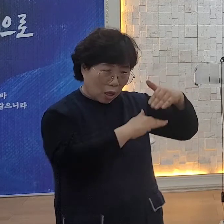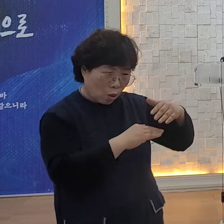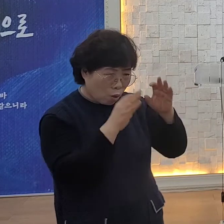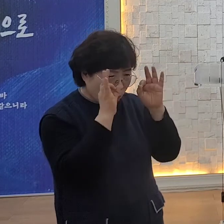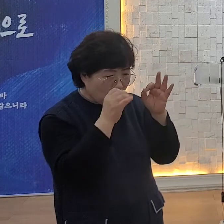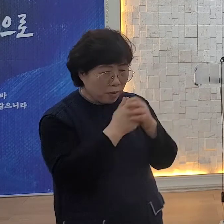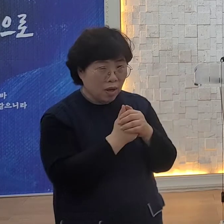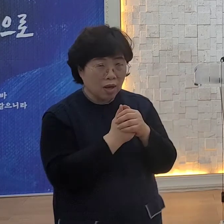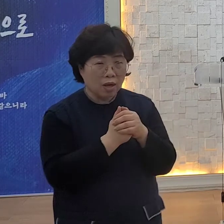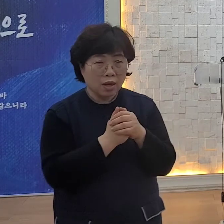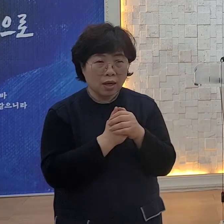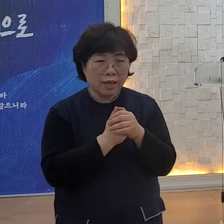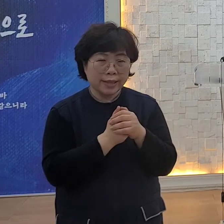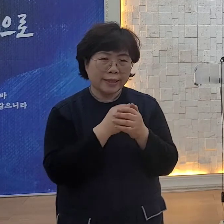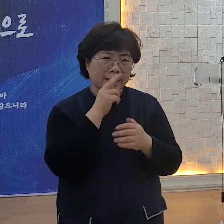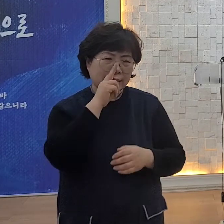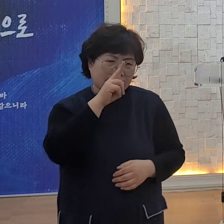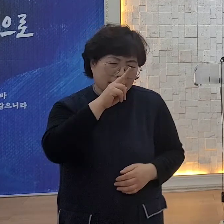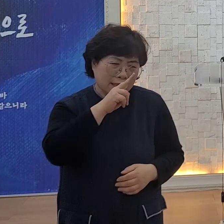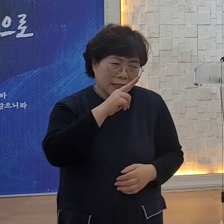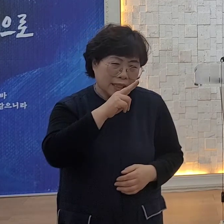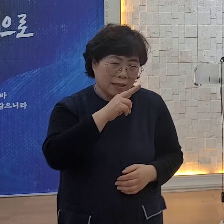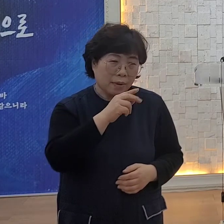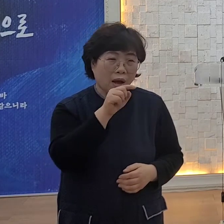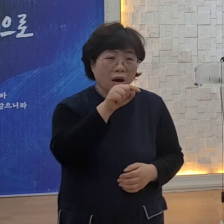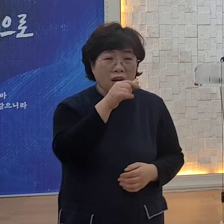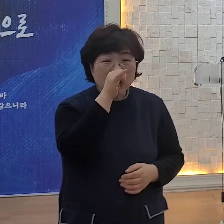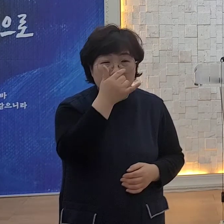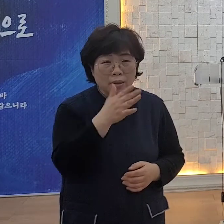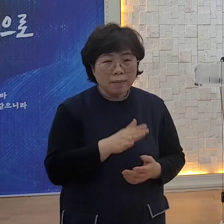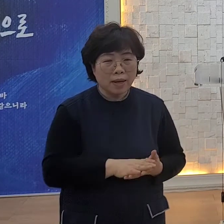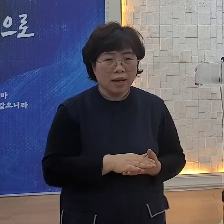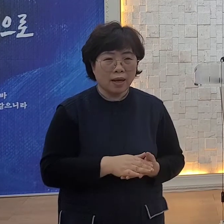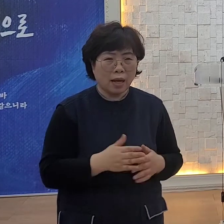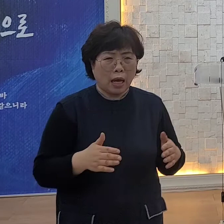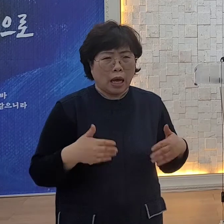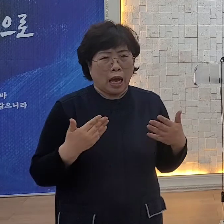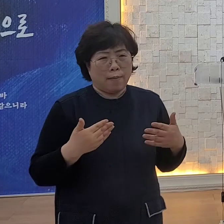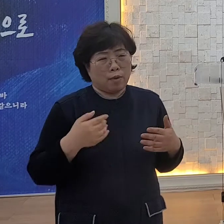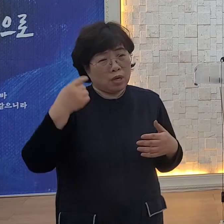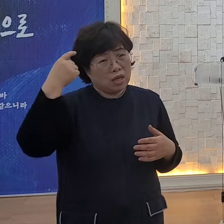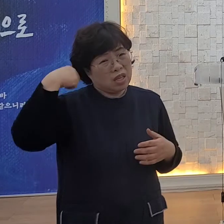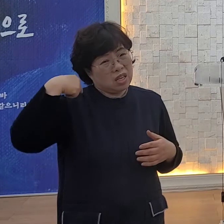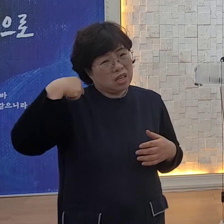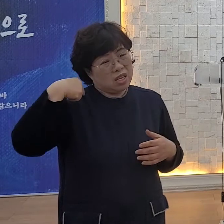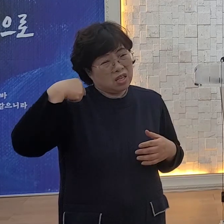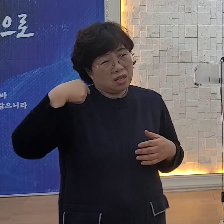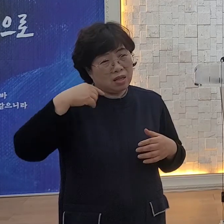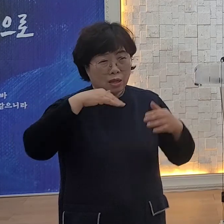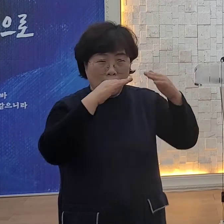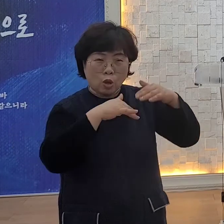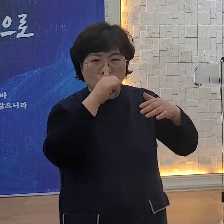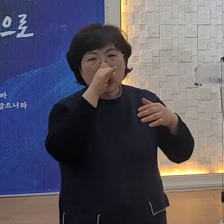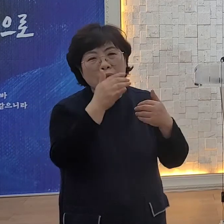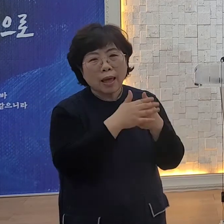항목들 중에는 심각한 부분들도 있습니다. 그런데 이 대부분 한번